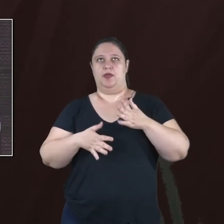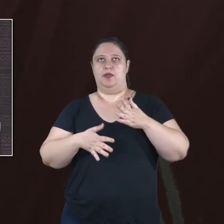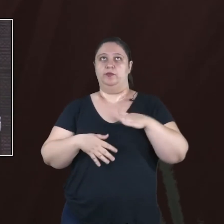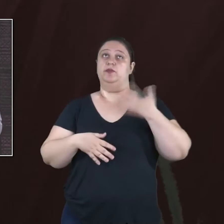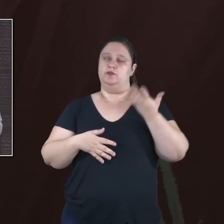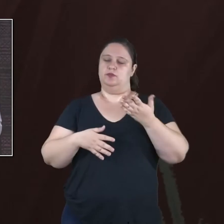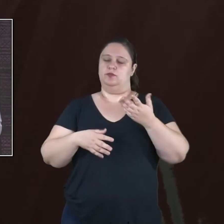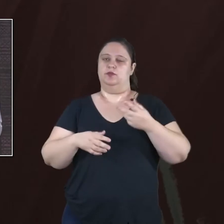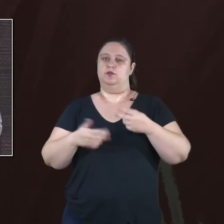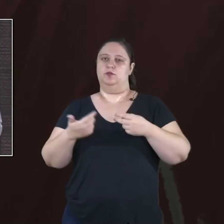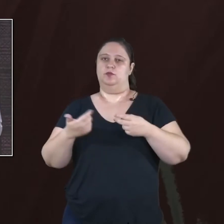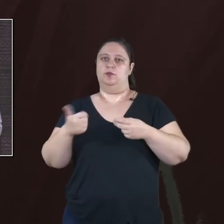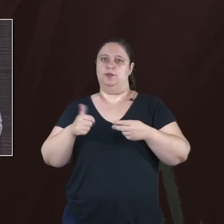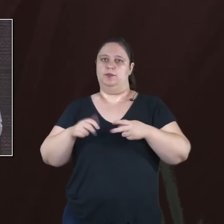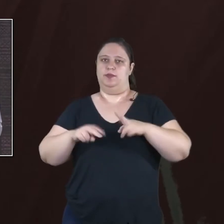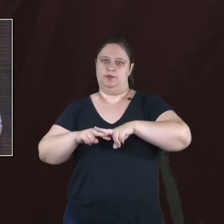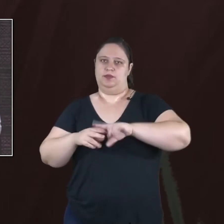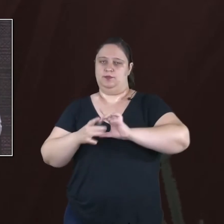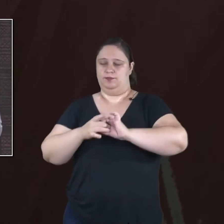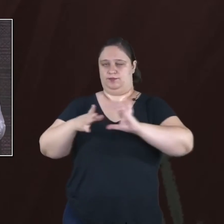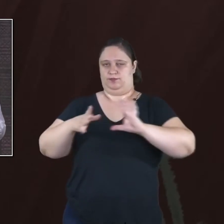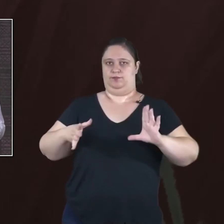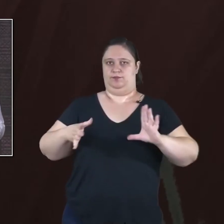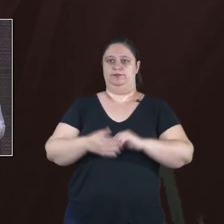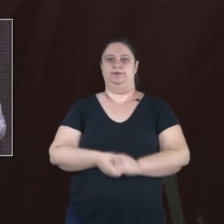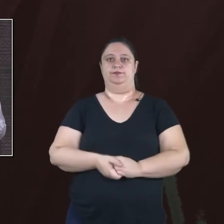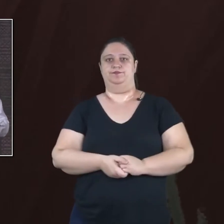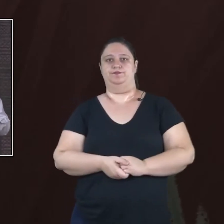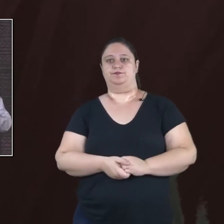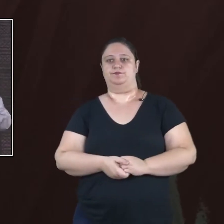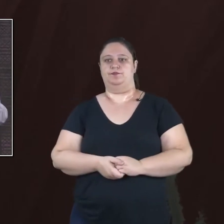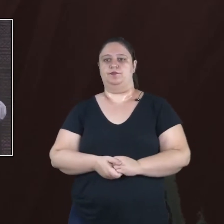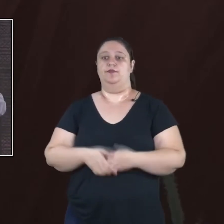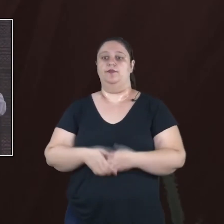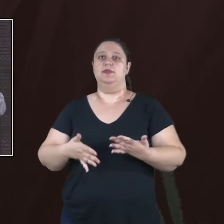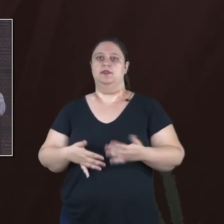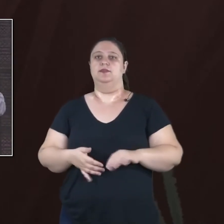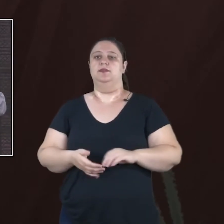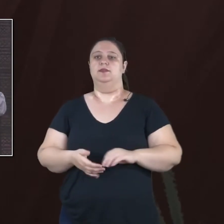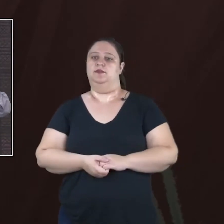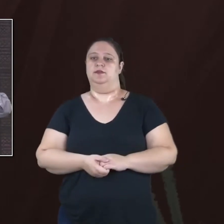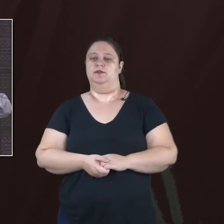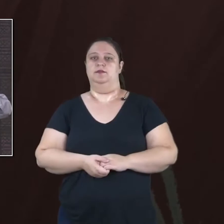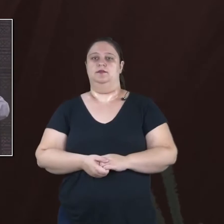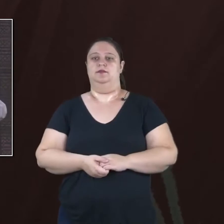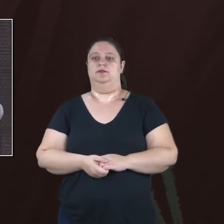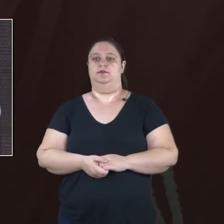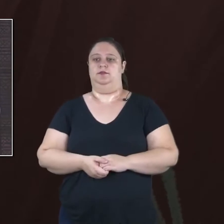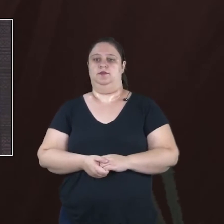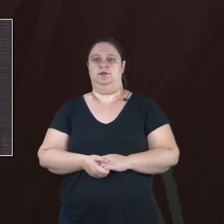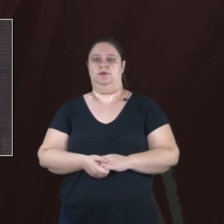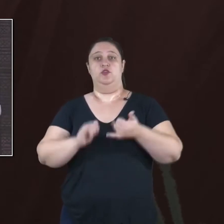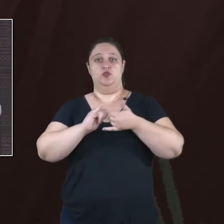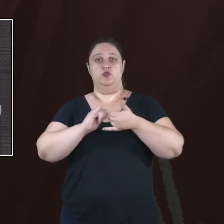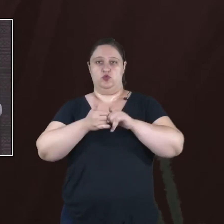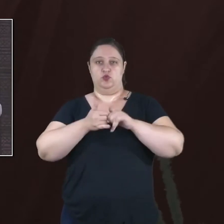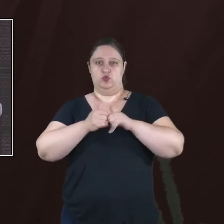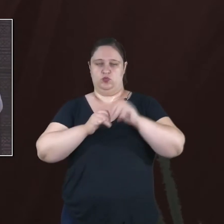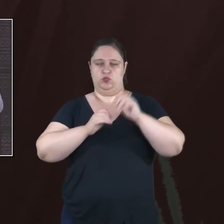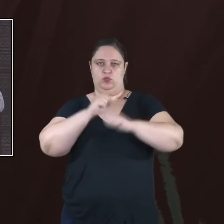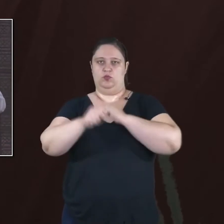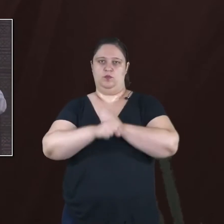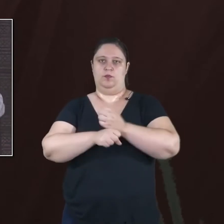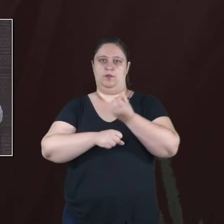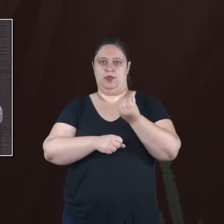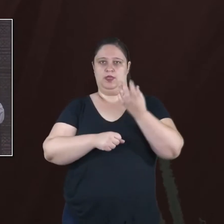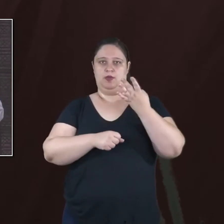aprisionamento. Então, em julho, ali foi, né, o grande incêndio que destruiu Roma, né,